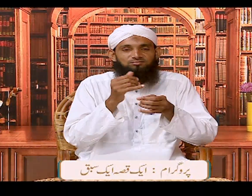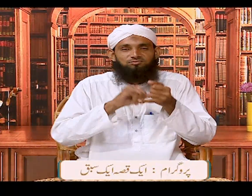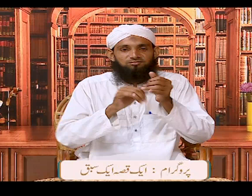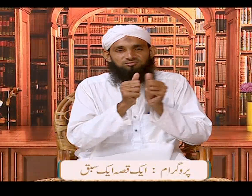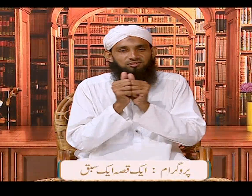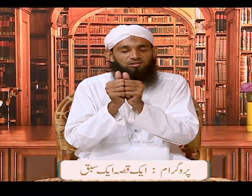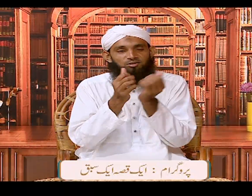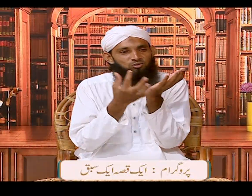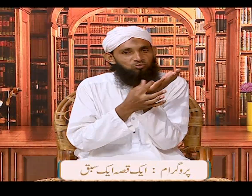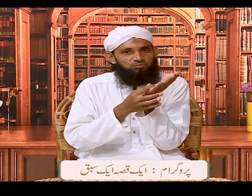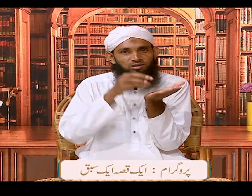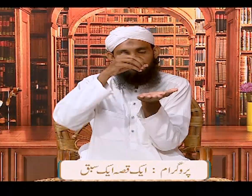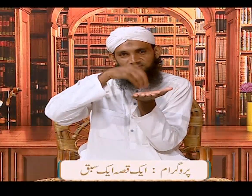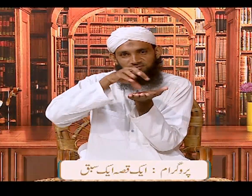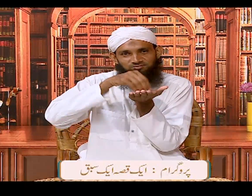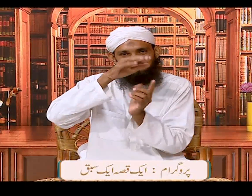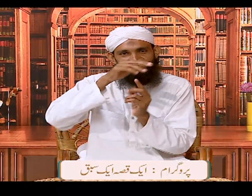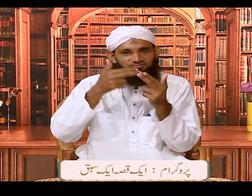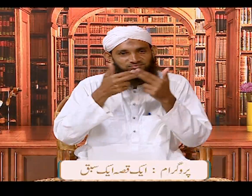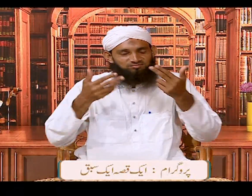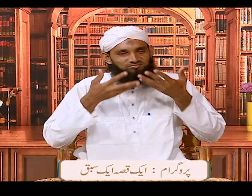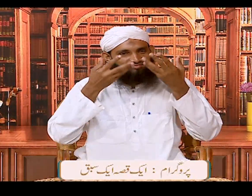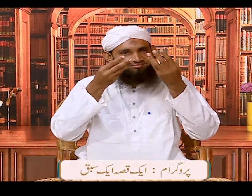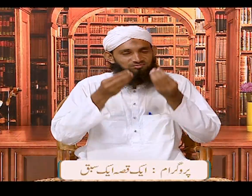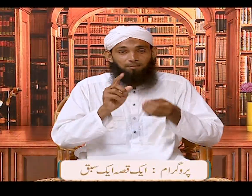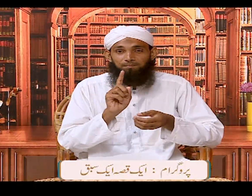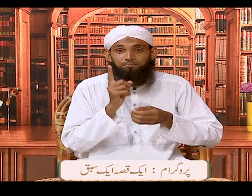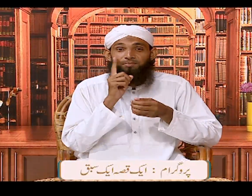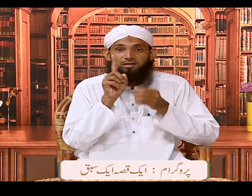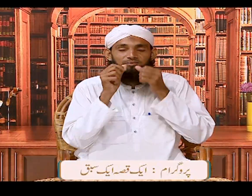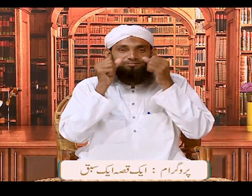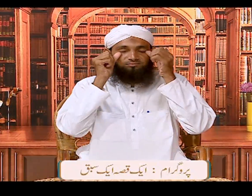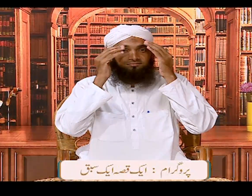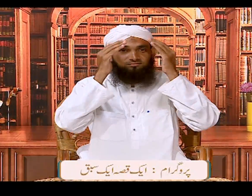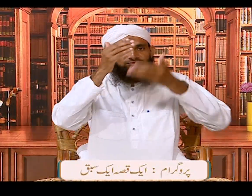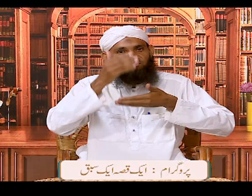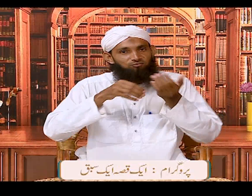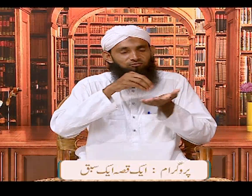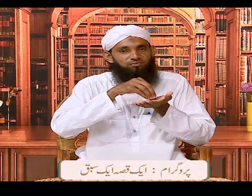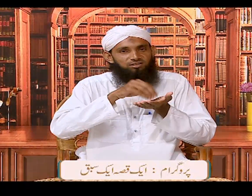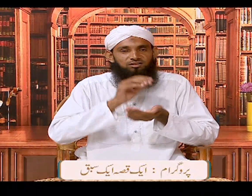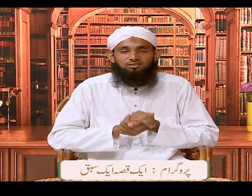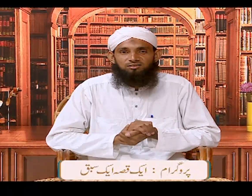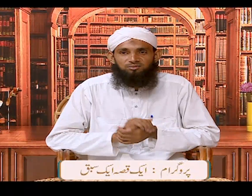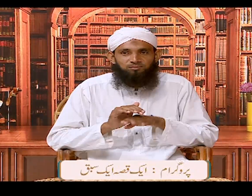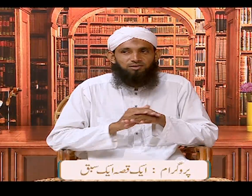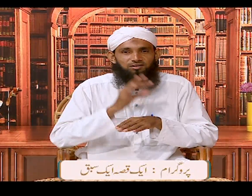کی خصوصیات بیان کریں گے۔ آئیے سب سے پہلے درود پاک کی فضیلت سنتے ہیں۔ درود پاک کی فضیلت۔ اللہ پاک کے آخری